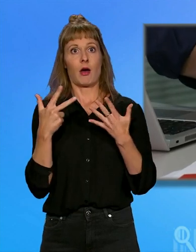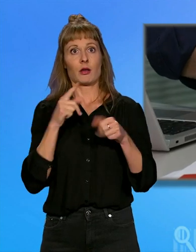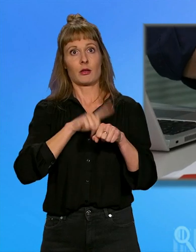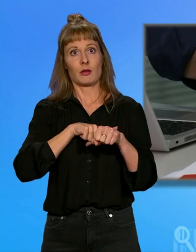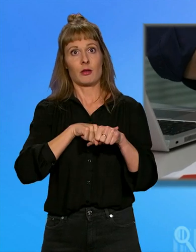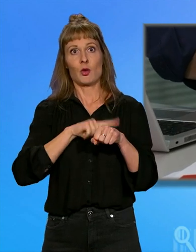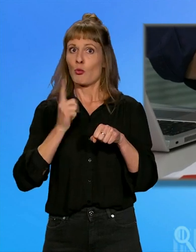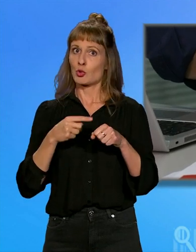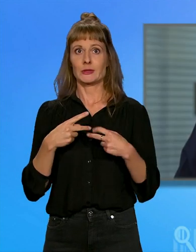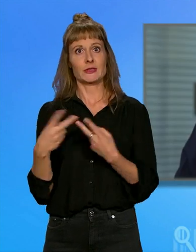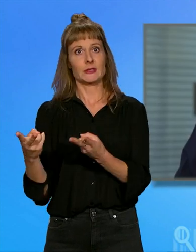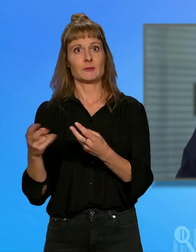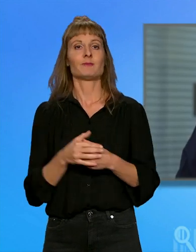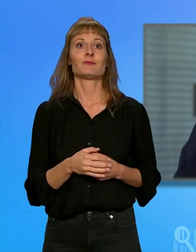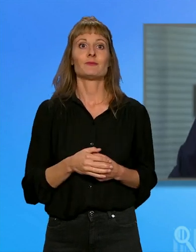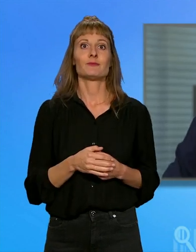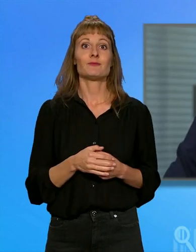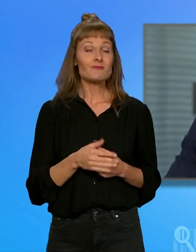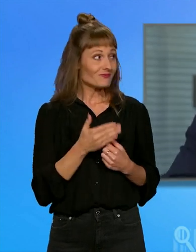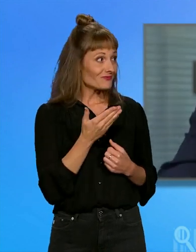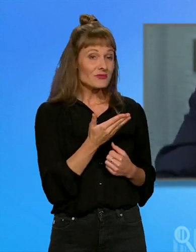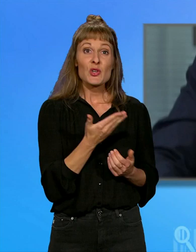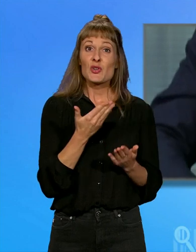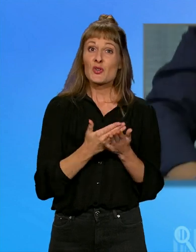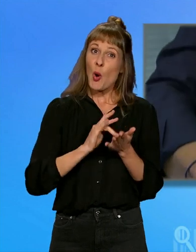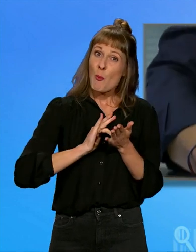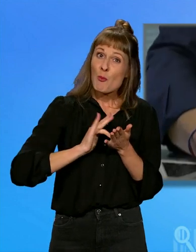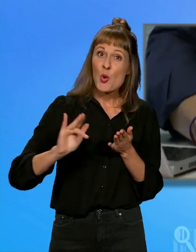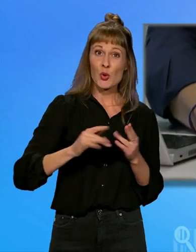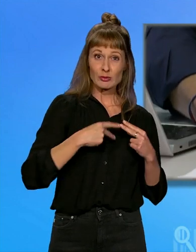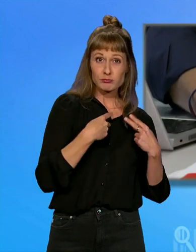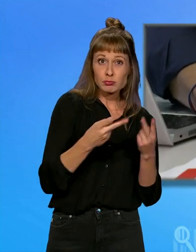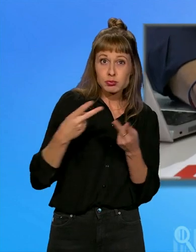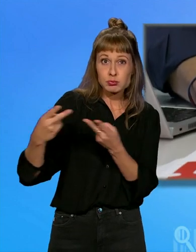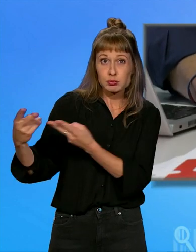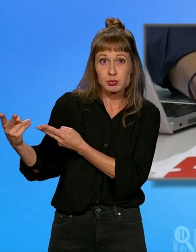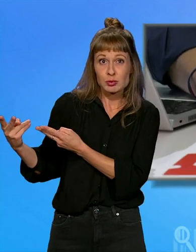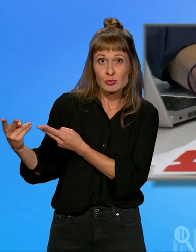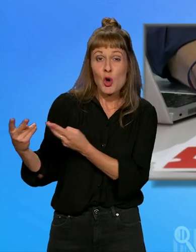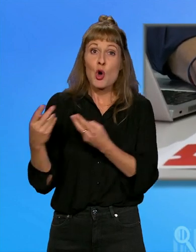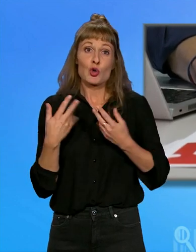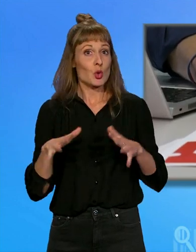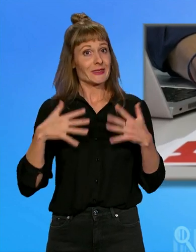heisst, bloß fürs Zustellen der Pakete plante DPD an diesem Tag knapp 10 Stunden Arbeitszeit ein.